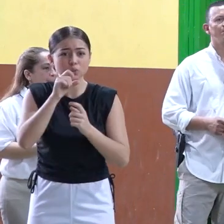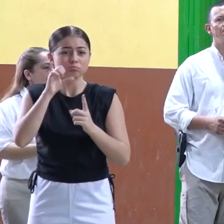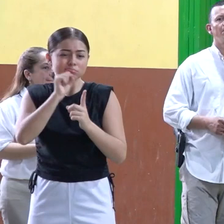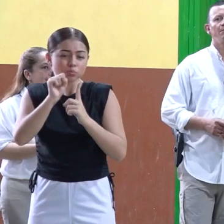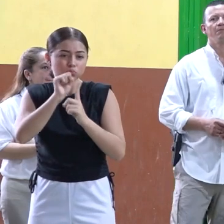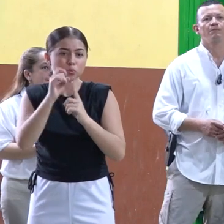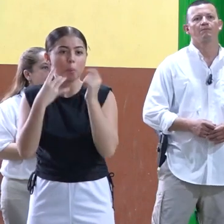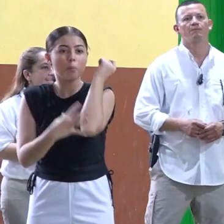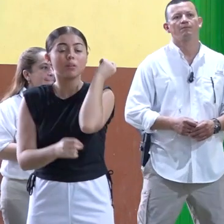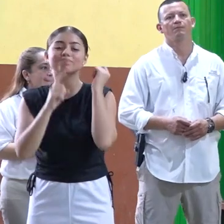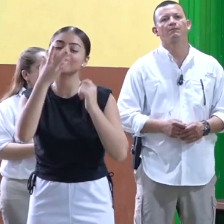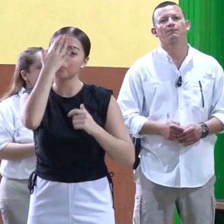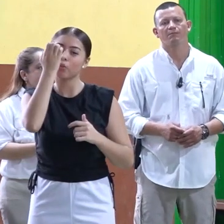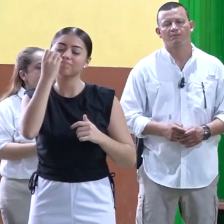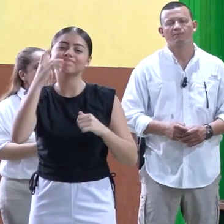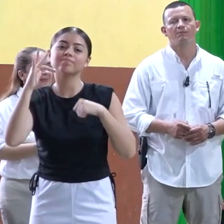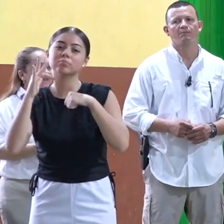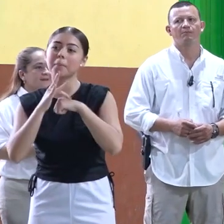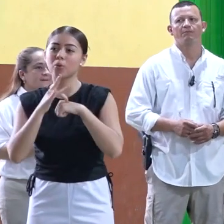porque se aprovechan de los pobres.